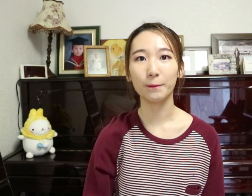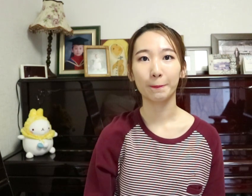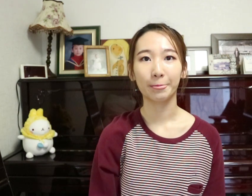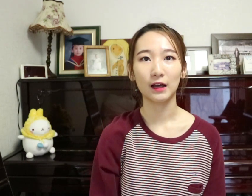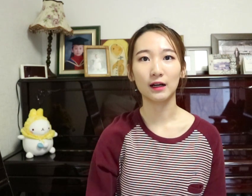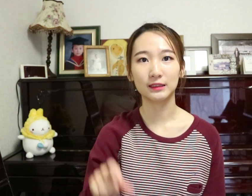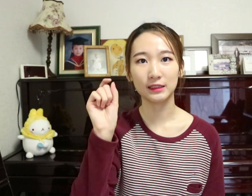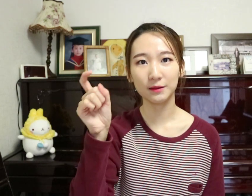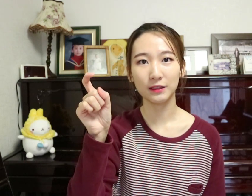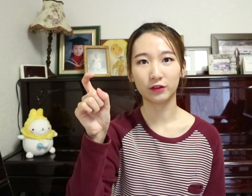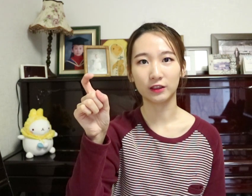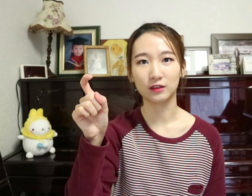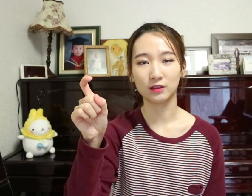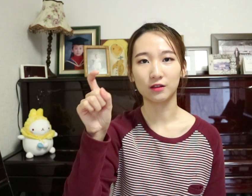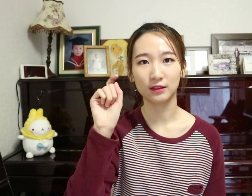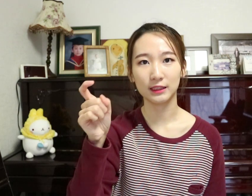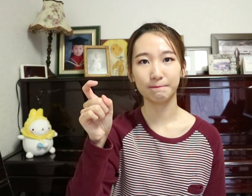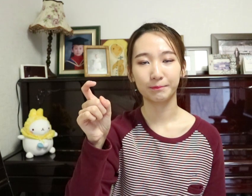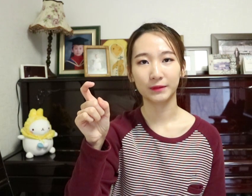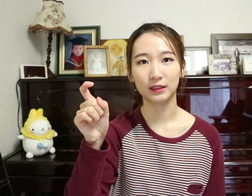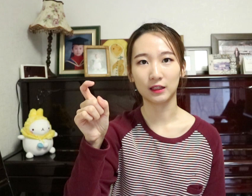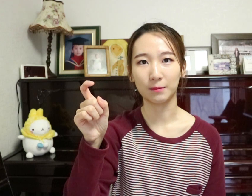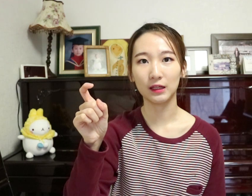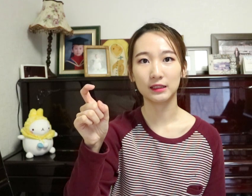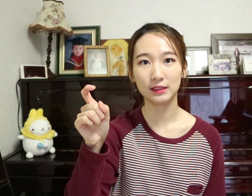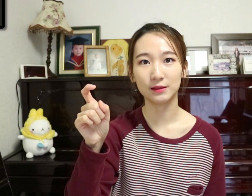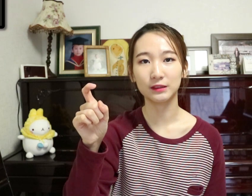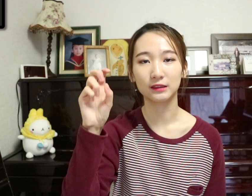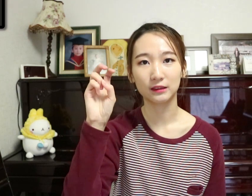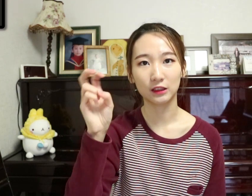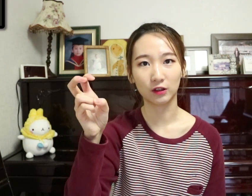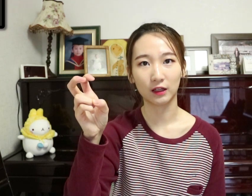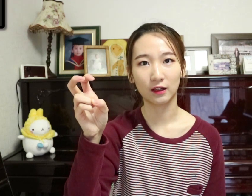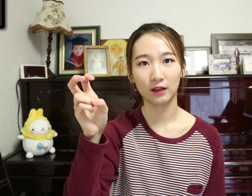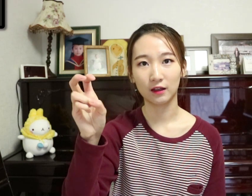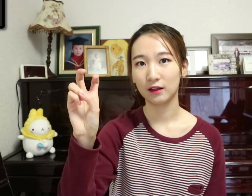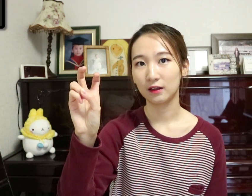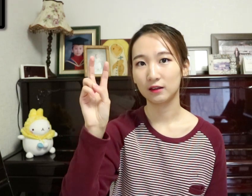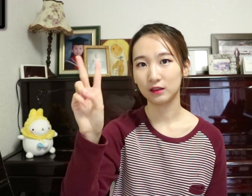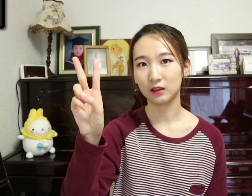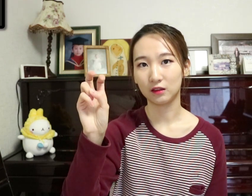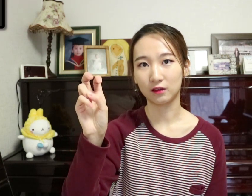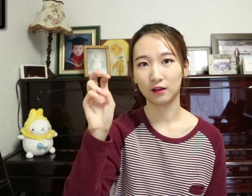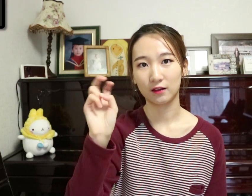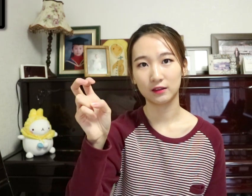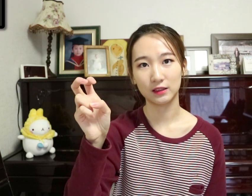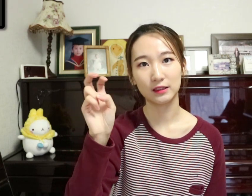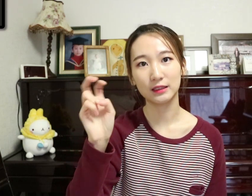그리고 아까 10이 이렇게 돼 있었죠? 10. 그 다음에 20은 이렇게. 2, 이렇게.